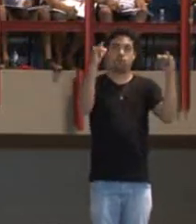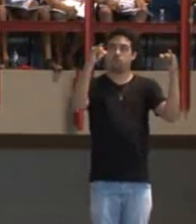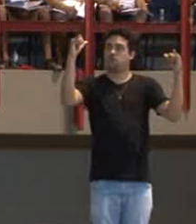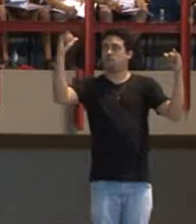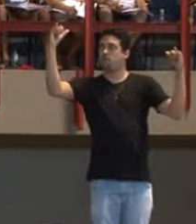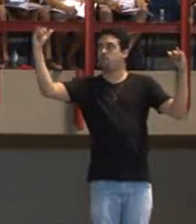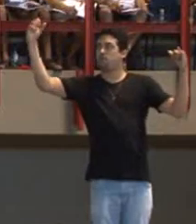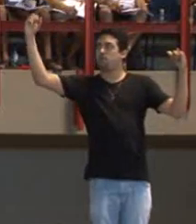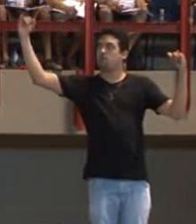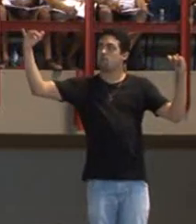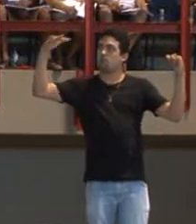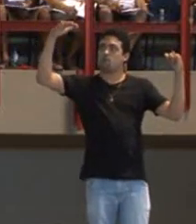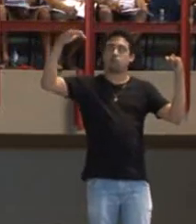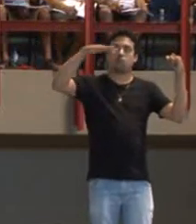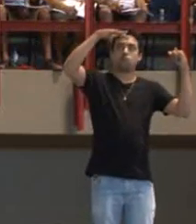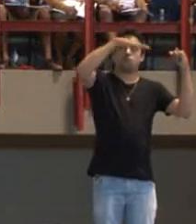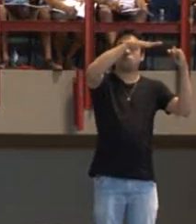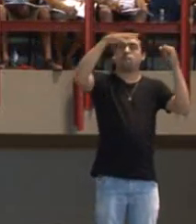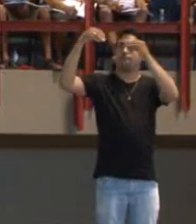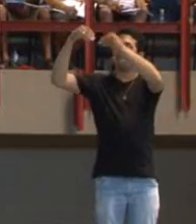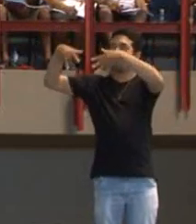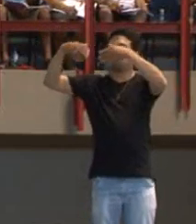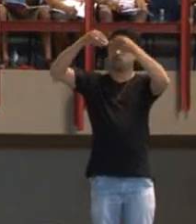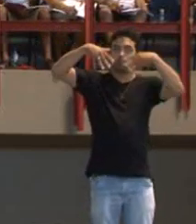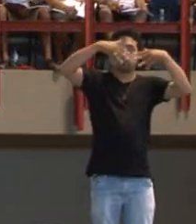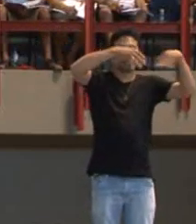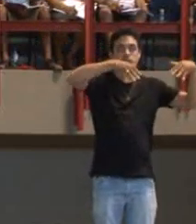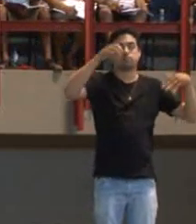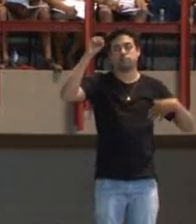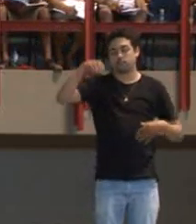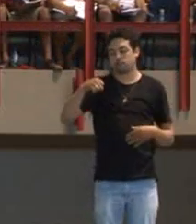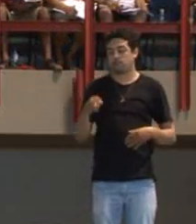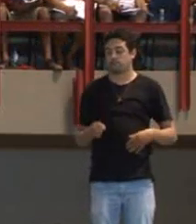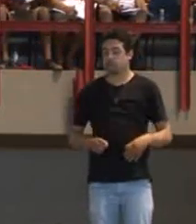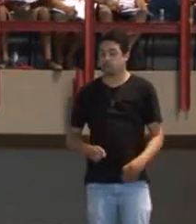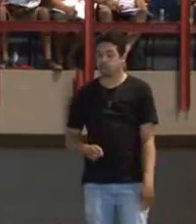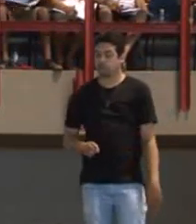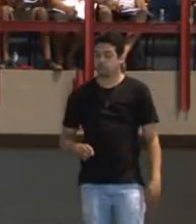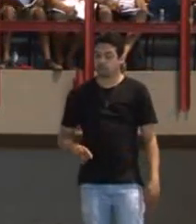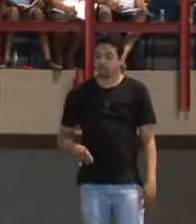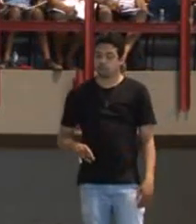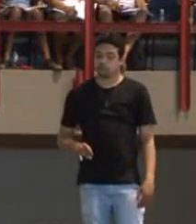pensou quanta energia é desperdiçada no caminho? Então influencia sim.